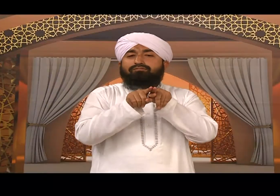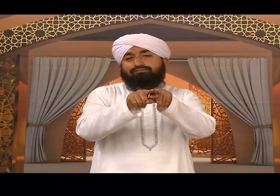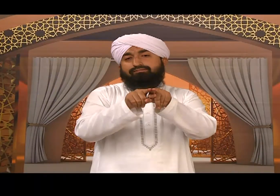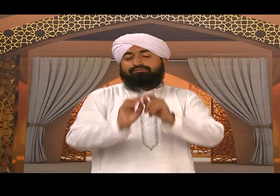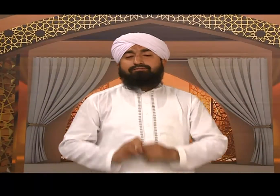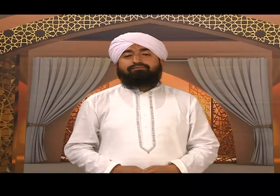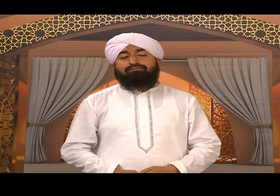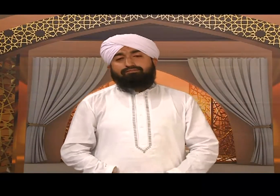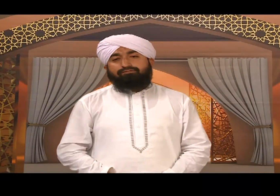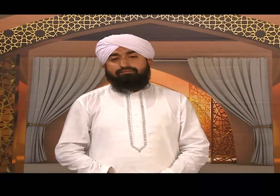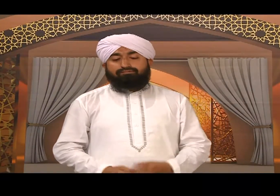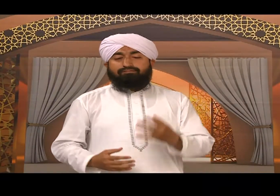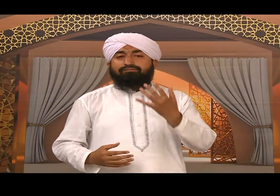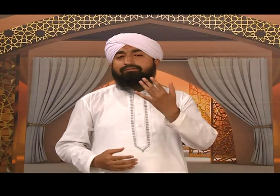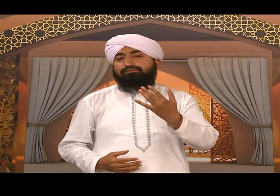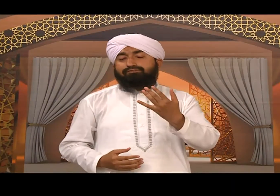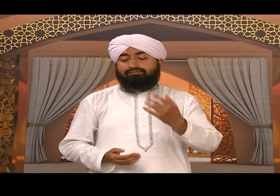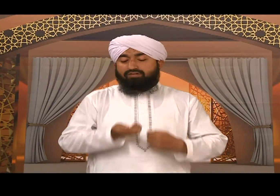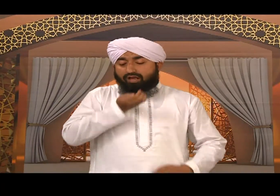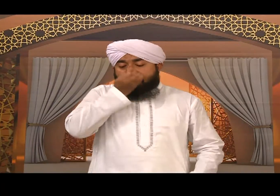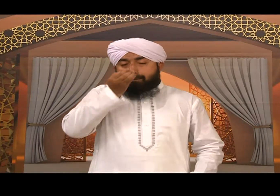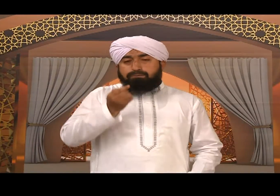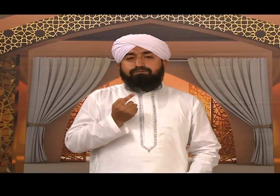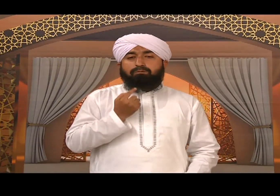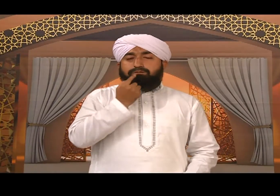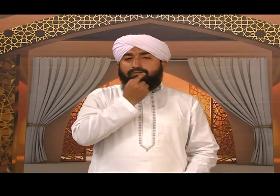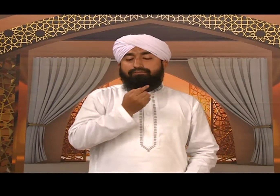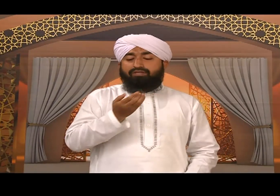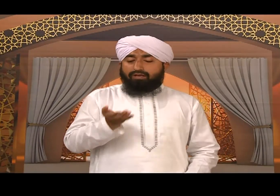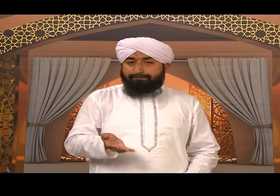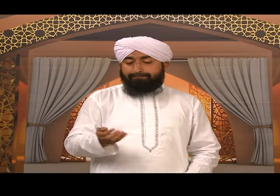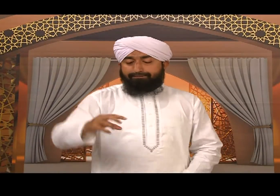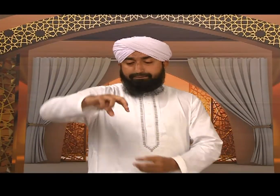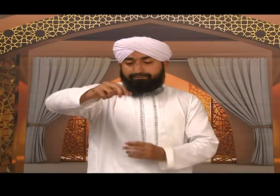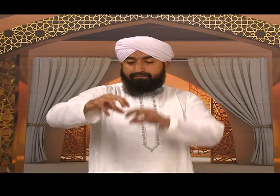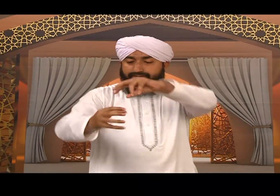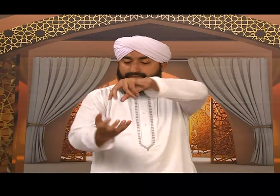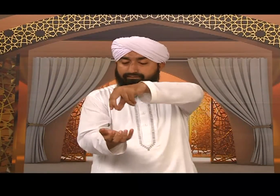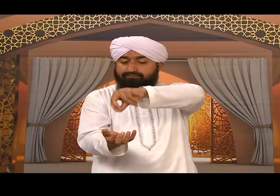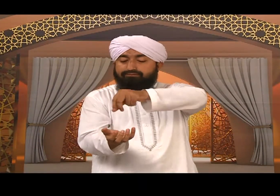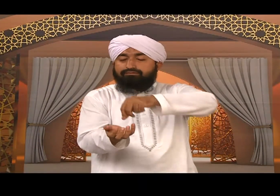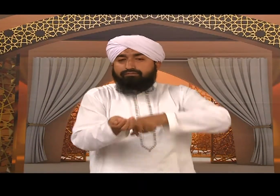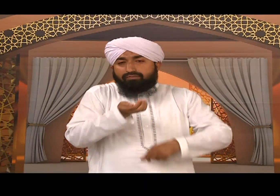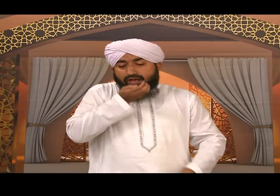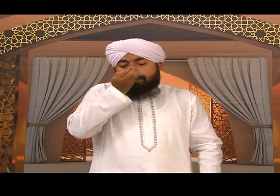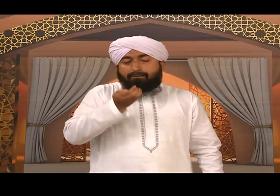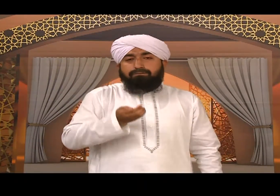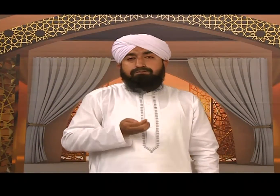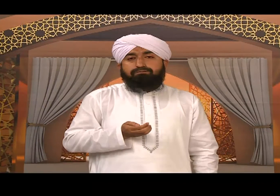کی انگلیوں کا خلال کرنا سنت ہے۔ نمبر 5، کلی کرنا۔ اب سیدھے ہاتھ کی 3 چلو پانی سے ہر بار نل بند